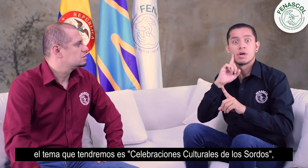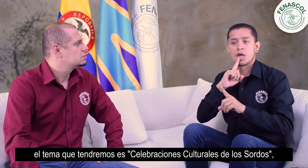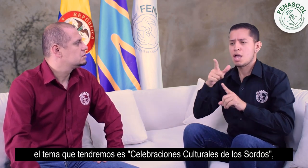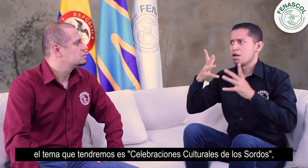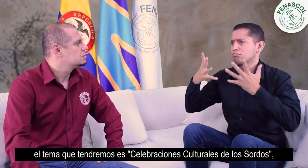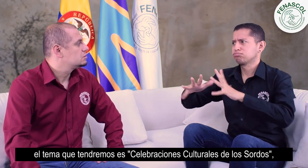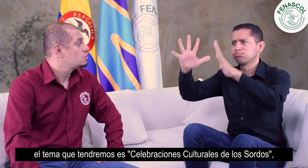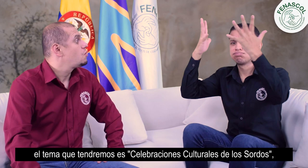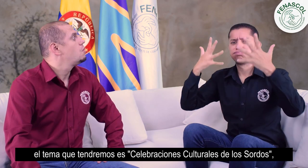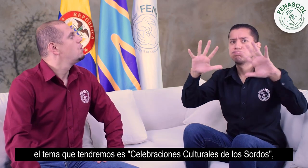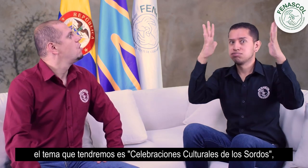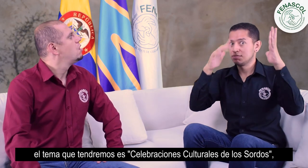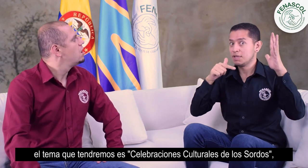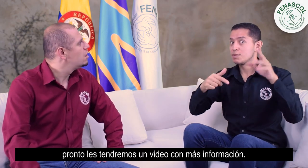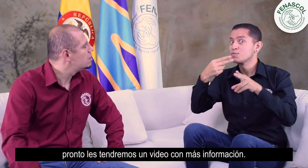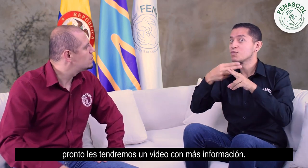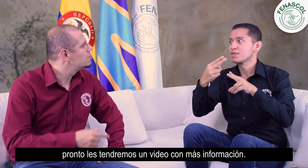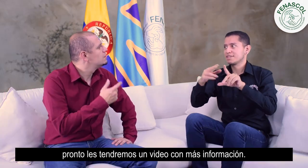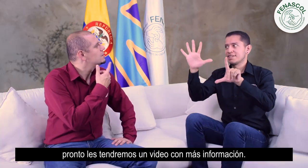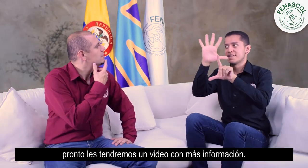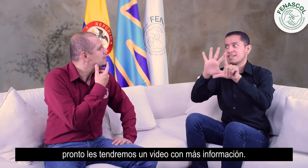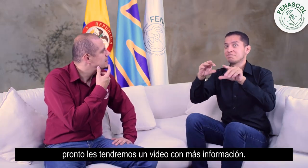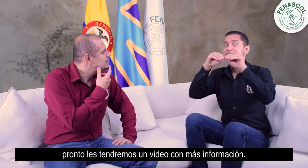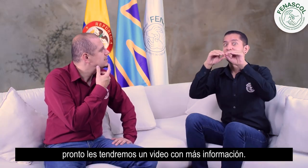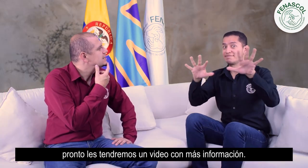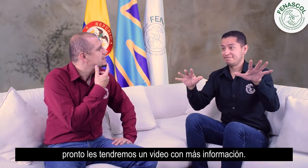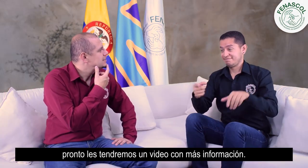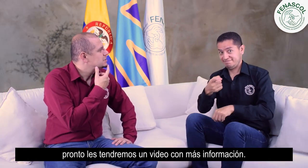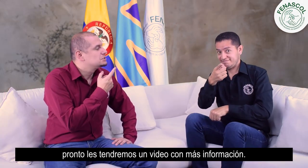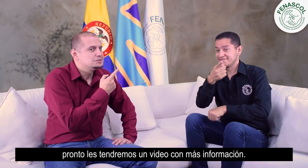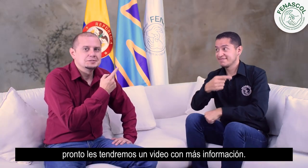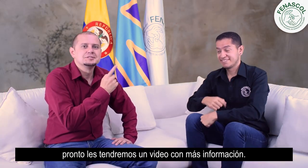culturales de los sordos. Pronto les tendremos un video con más información.